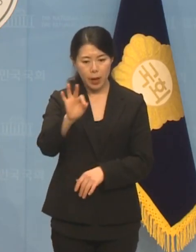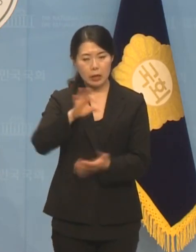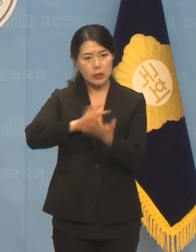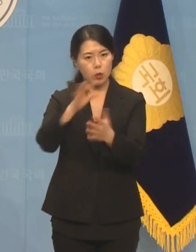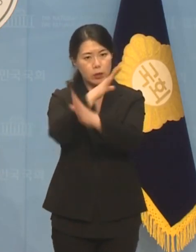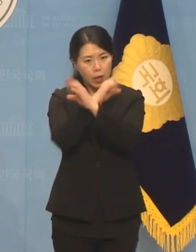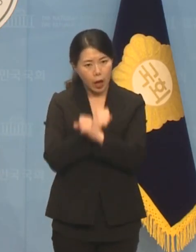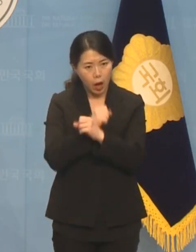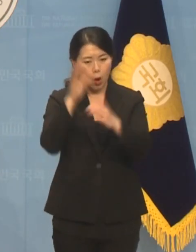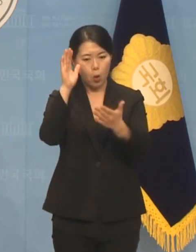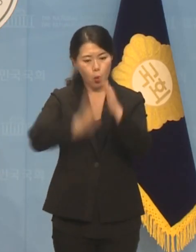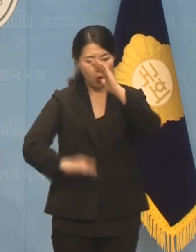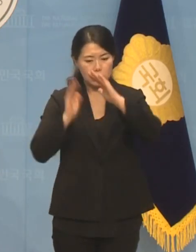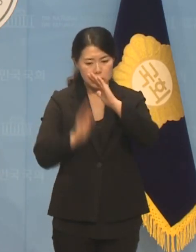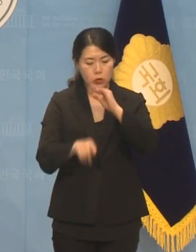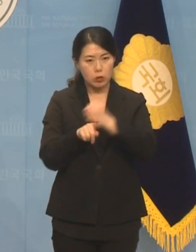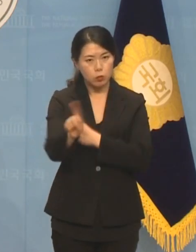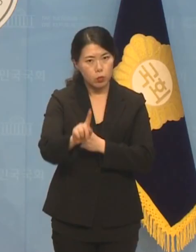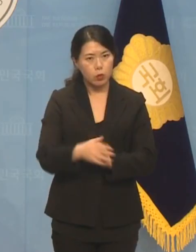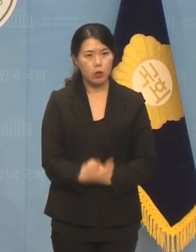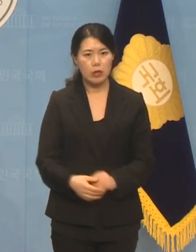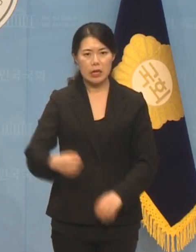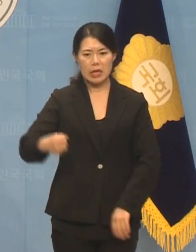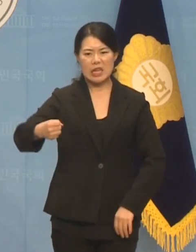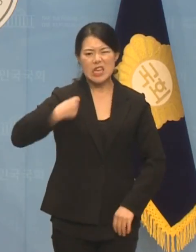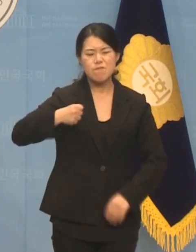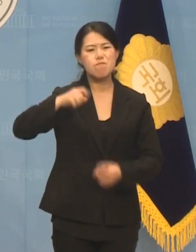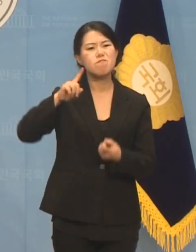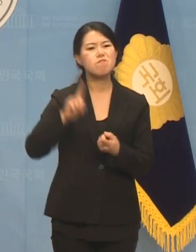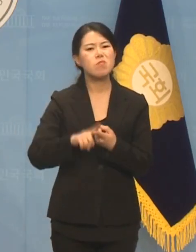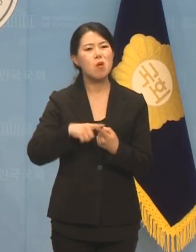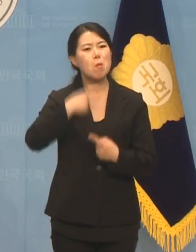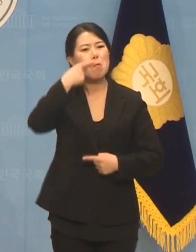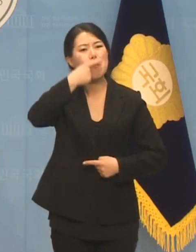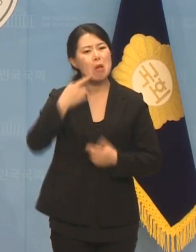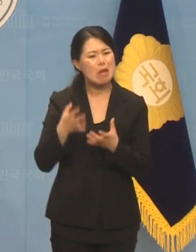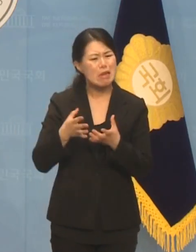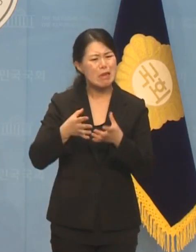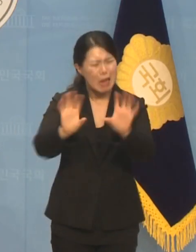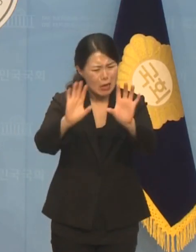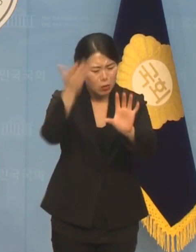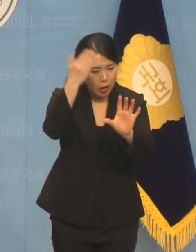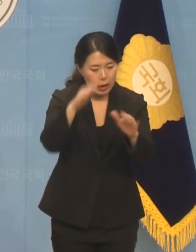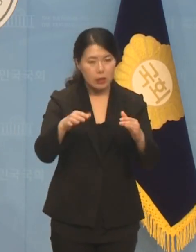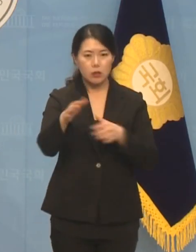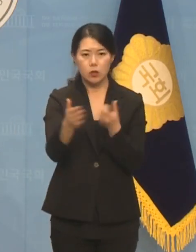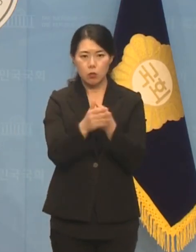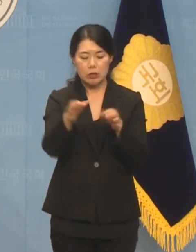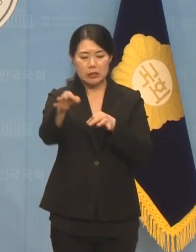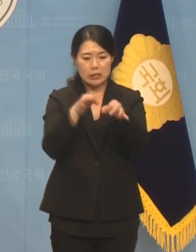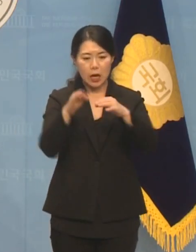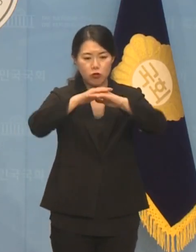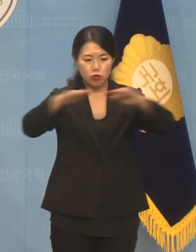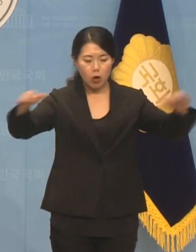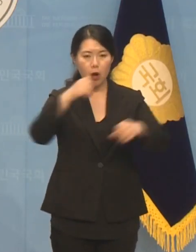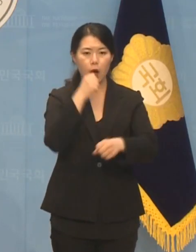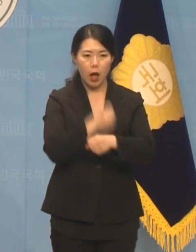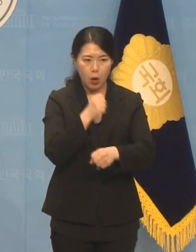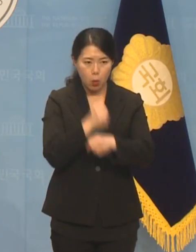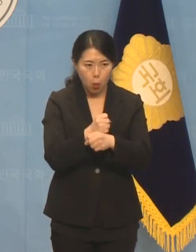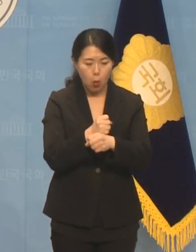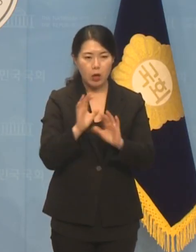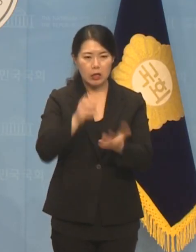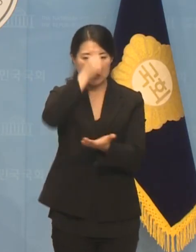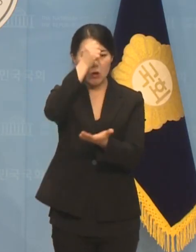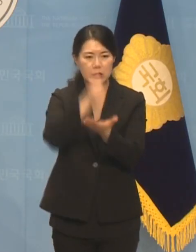계약 공정화법의 취지는 힘의 논리에 의해 깨져버린 시장의 균형을 바로잡고 말이 되는 시장